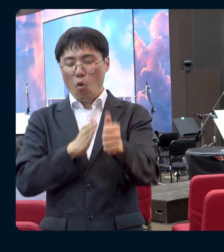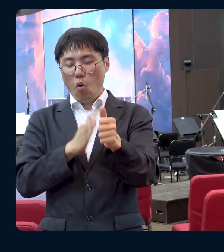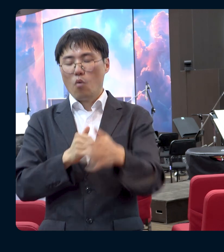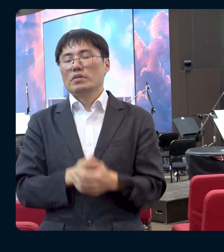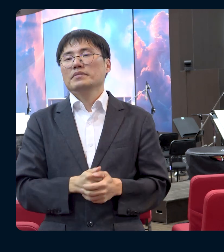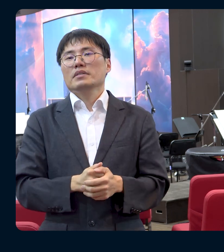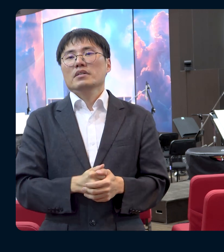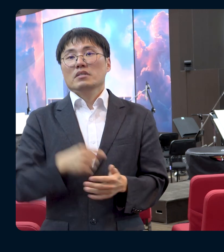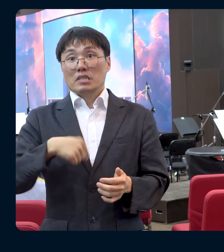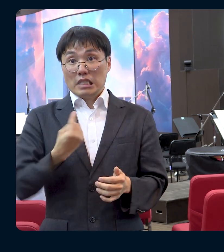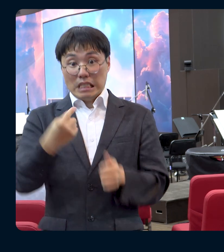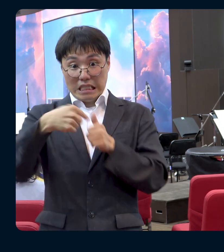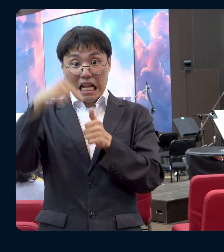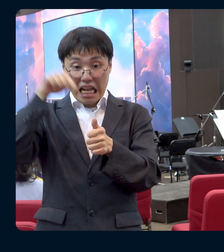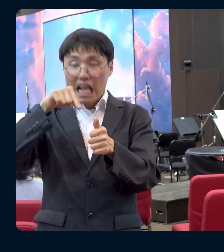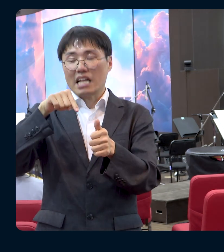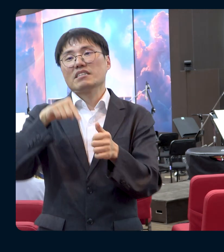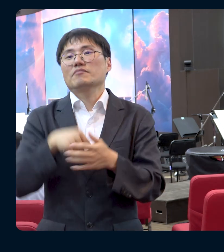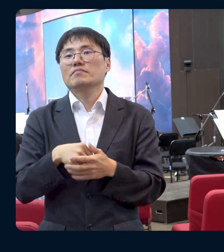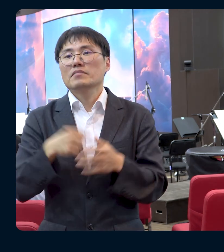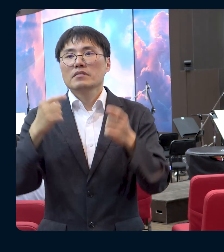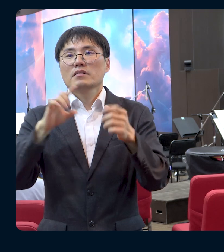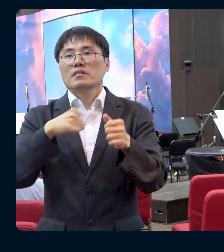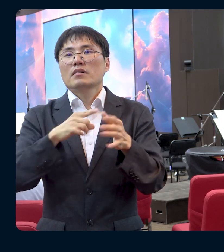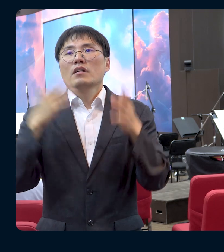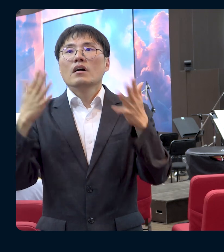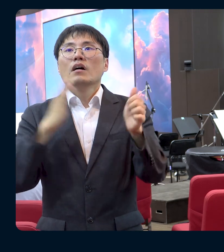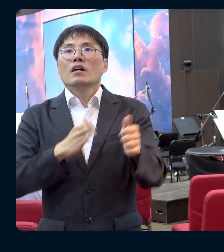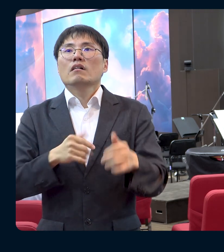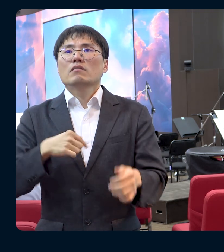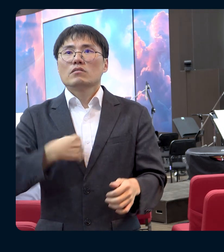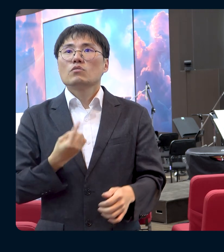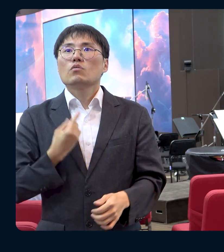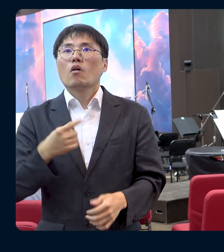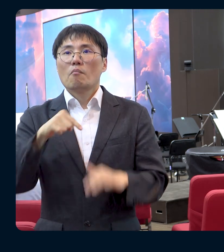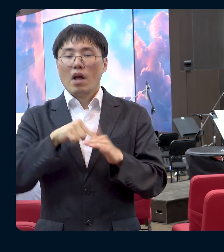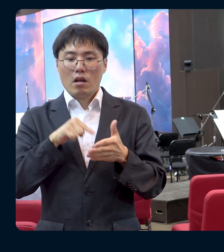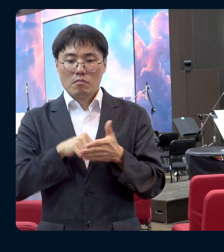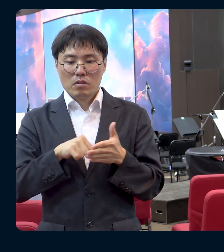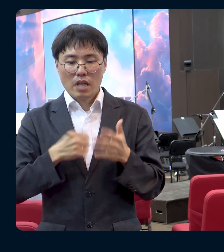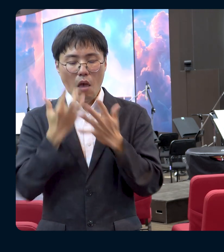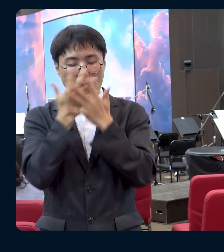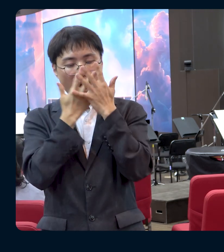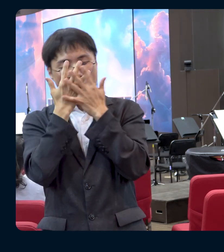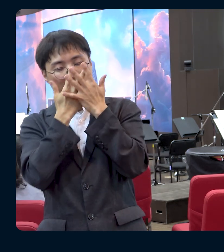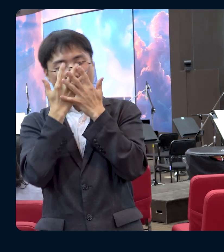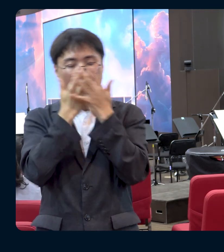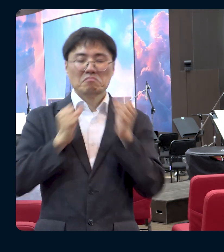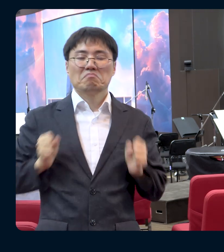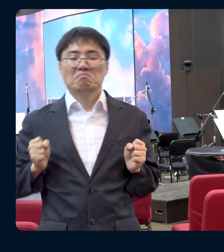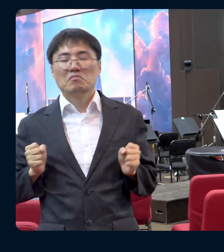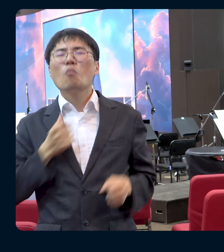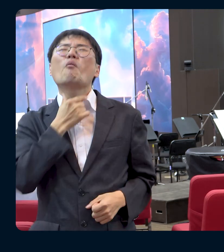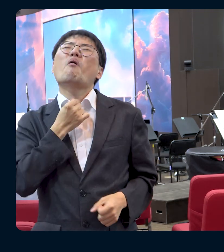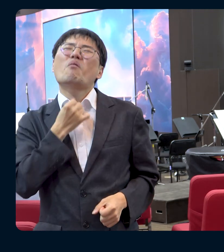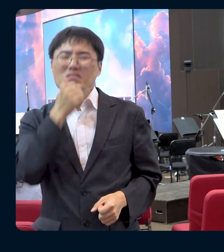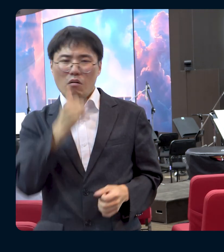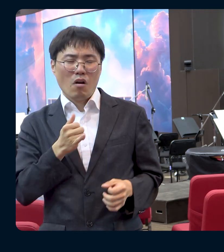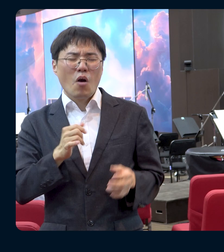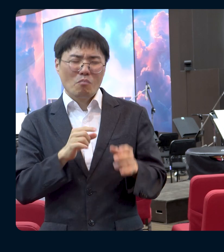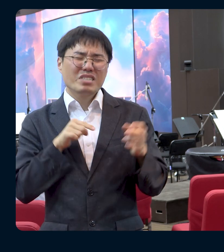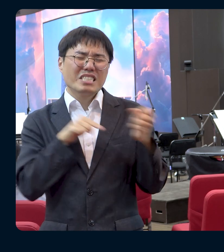하십시오. 자기 자신에게 소속을 분명히 하십시오. 사람들은 종종 마음으로 회색지대에 서 있으려고